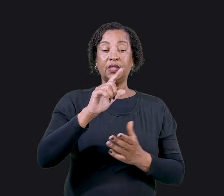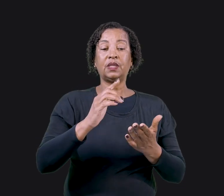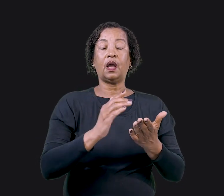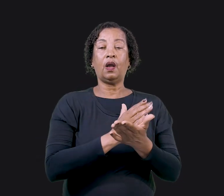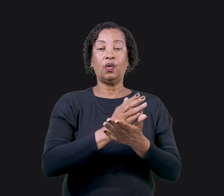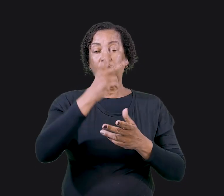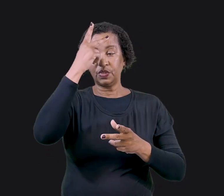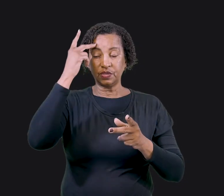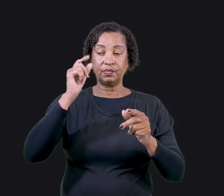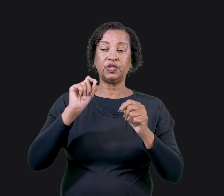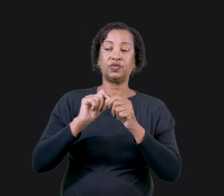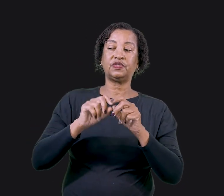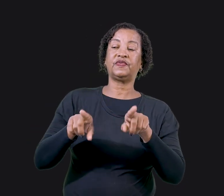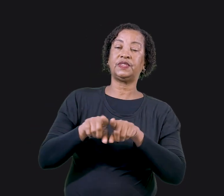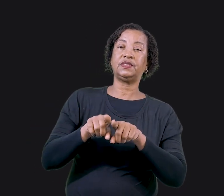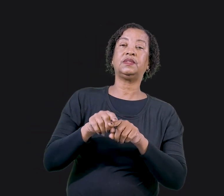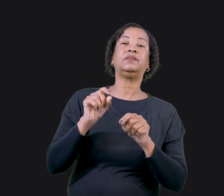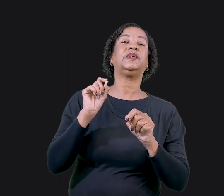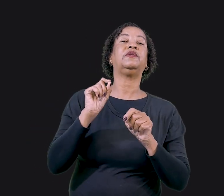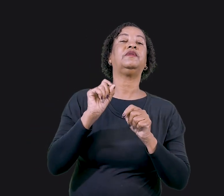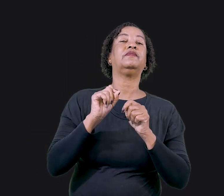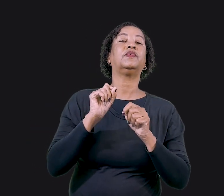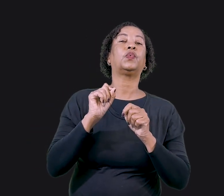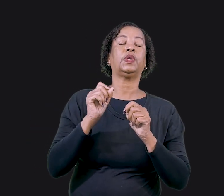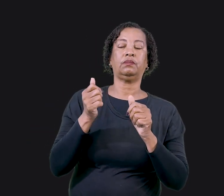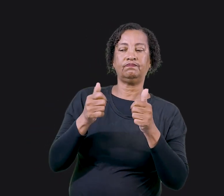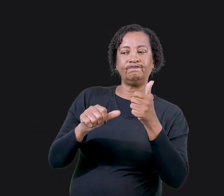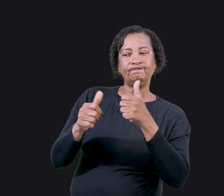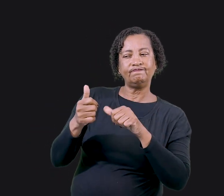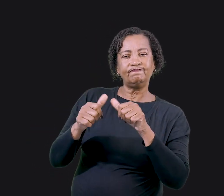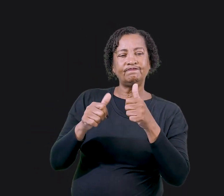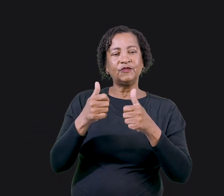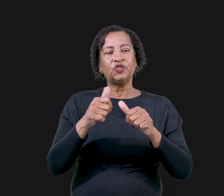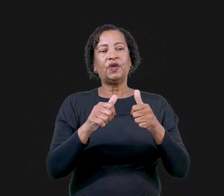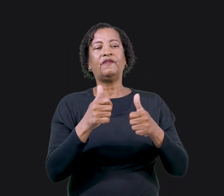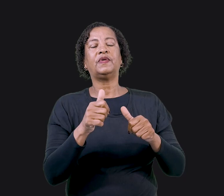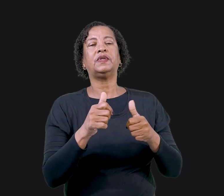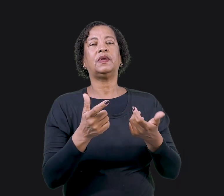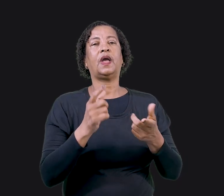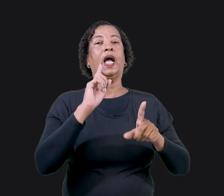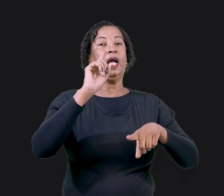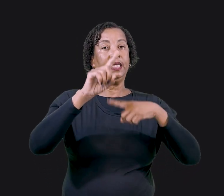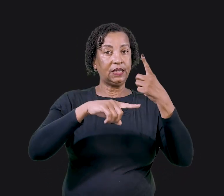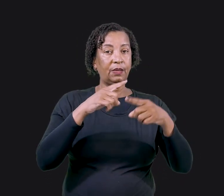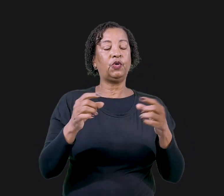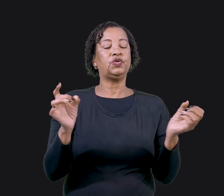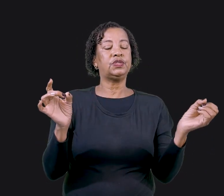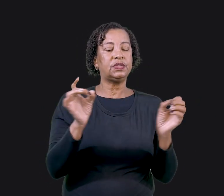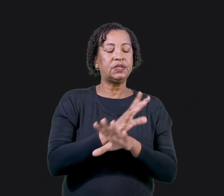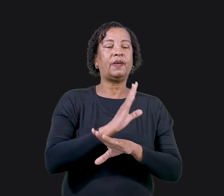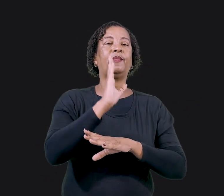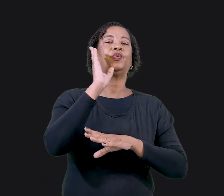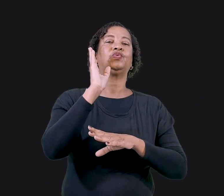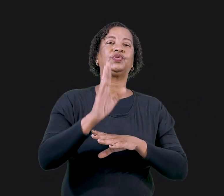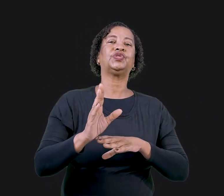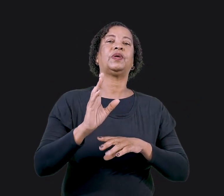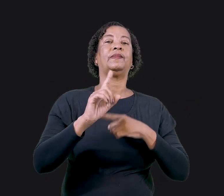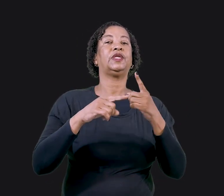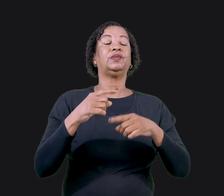para o próximo passo, que é supervisionar. Depois de supervisionar, o executivo está pronto para agonizar, porque